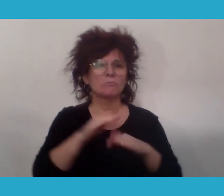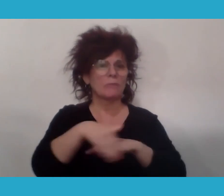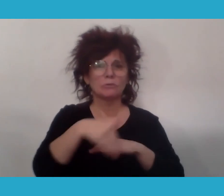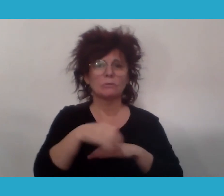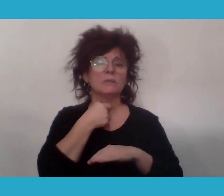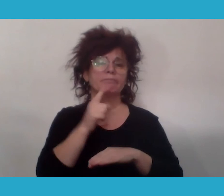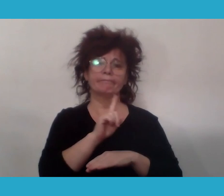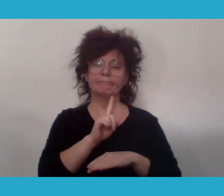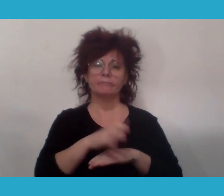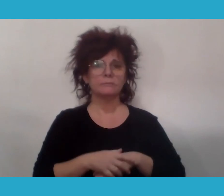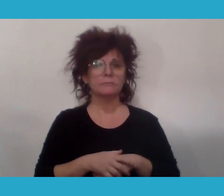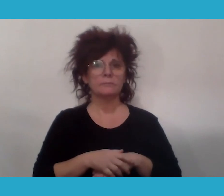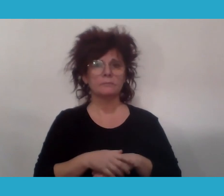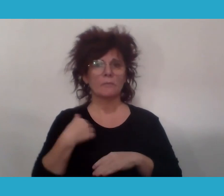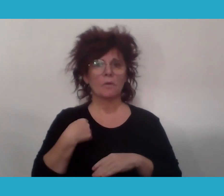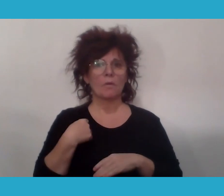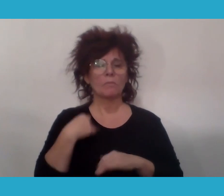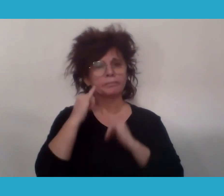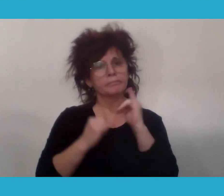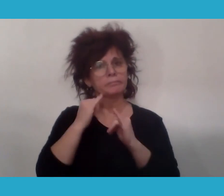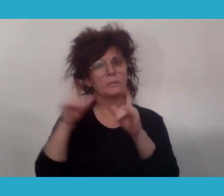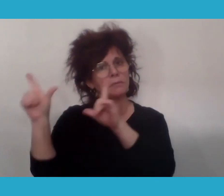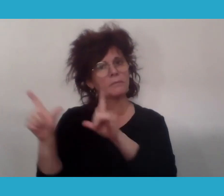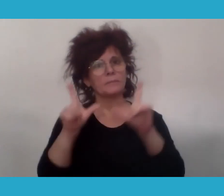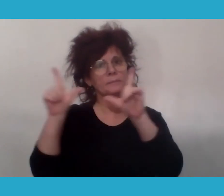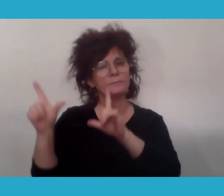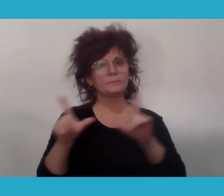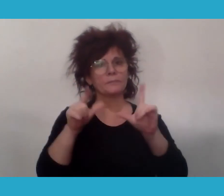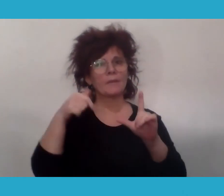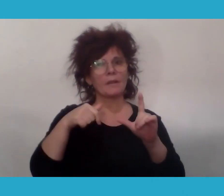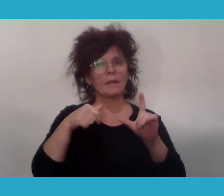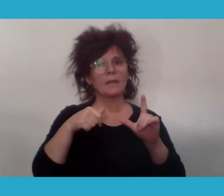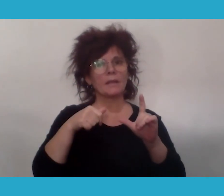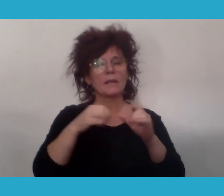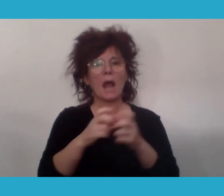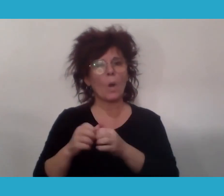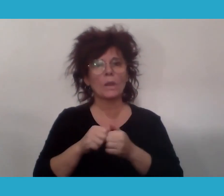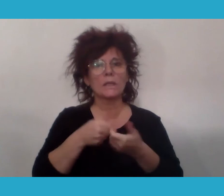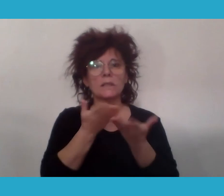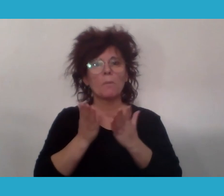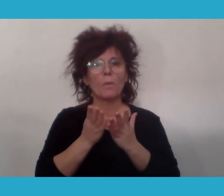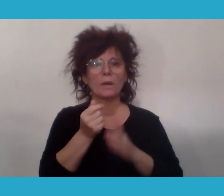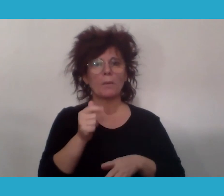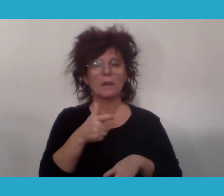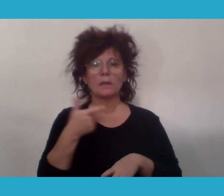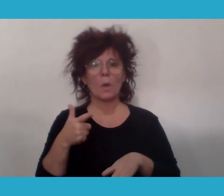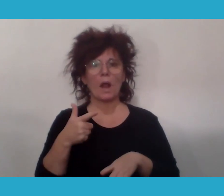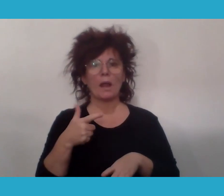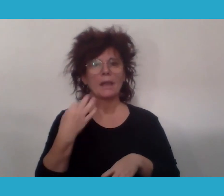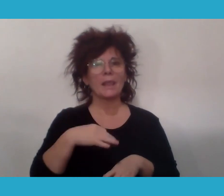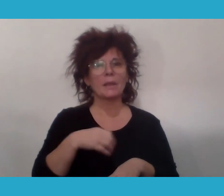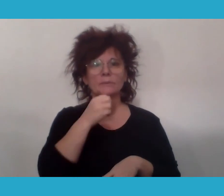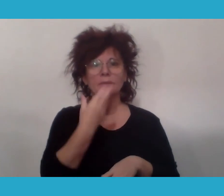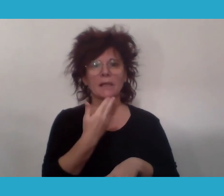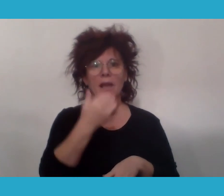autovía. Durante su ponencia procede a reproducir imágenes. Considera que esta audiencia pública carece de toda validez, debiendo las autoridades declararla